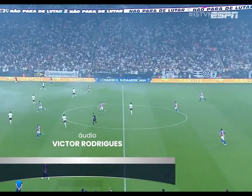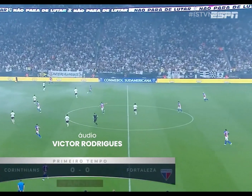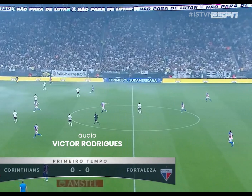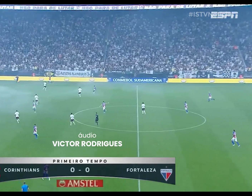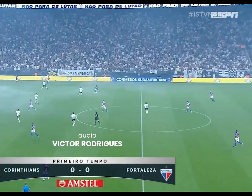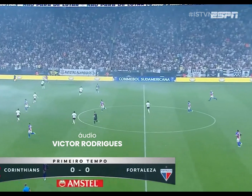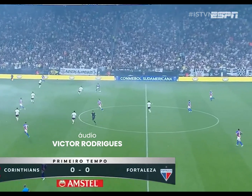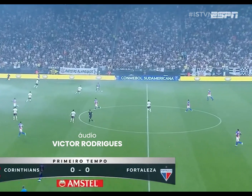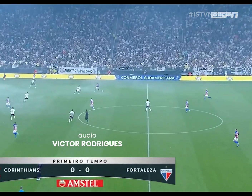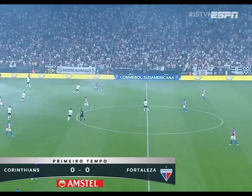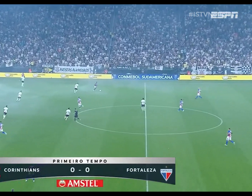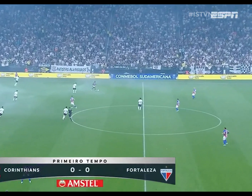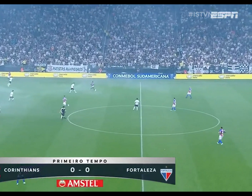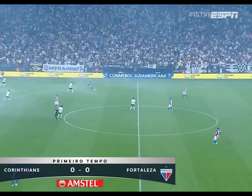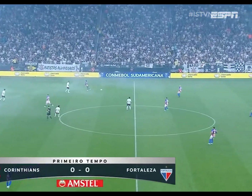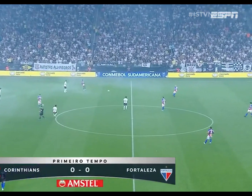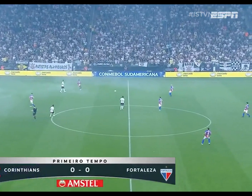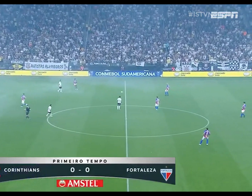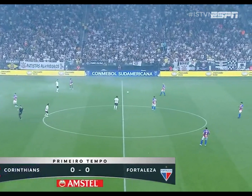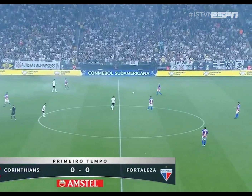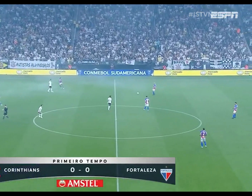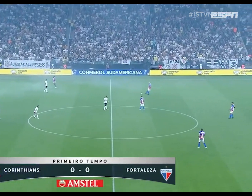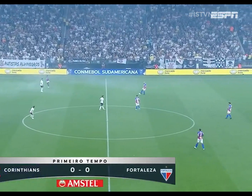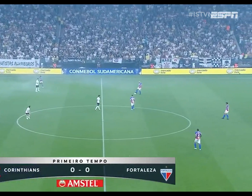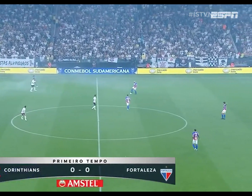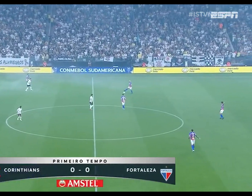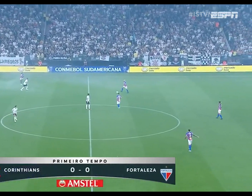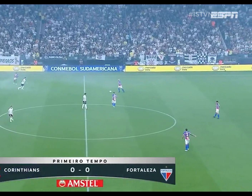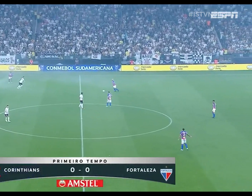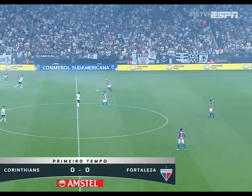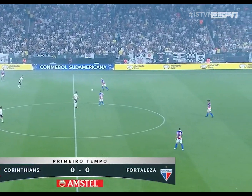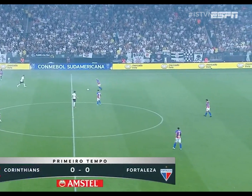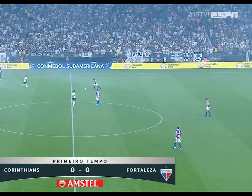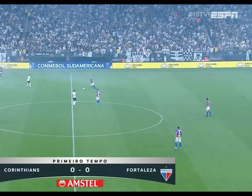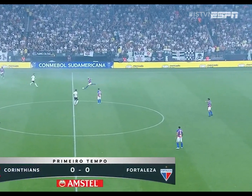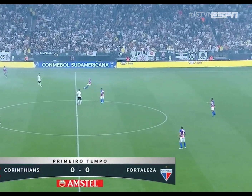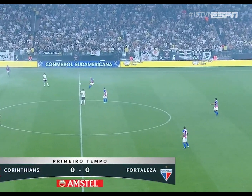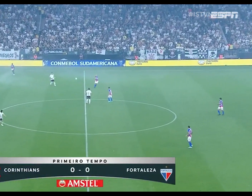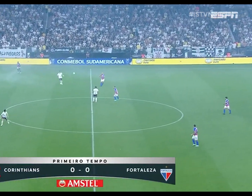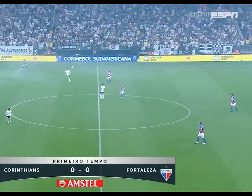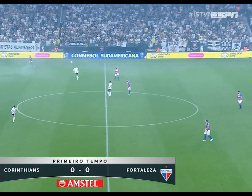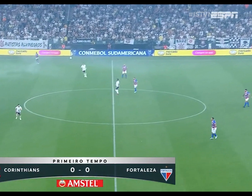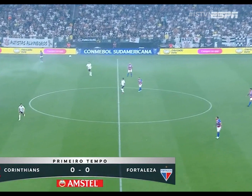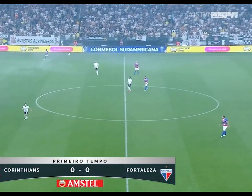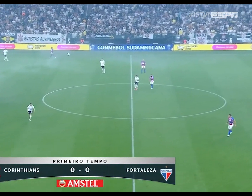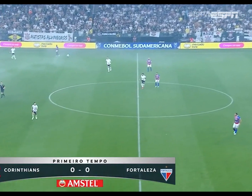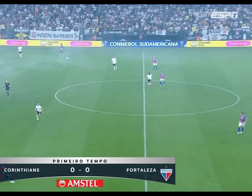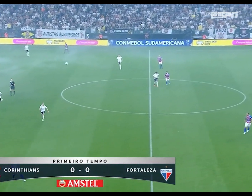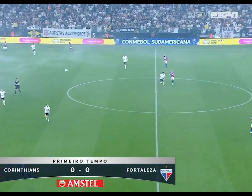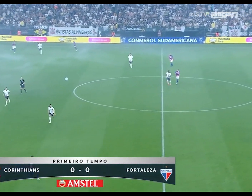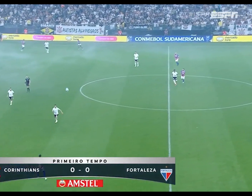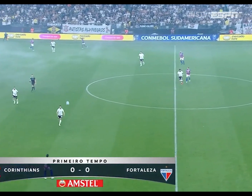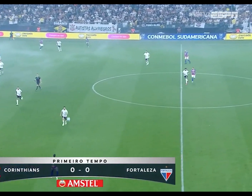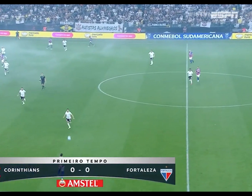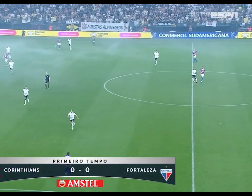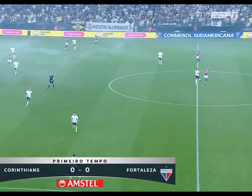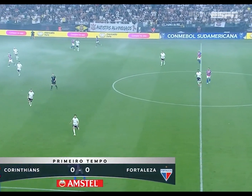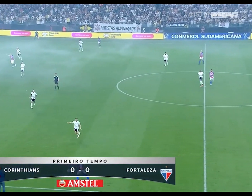Copa Sul-Americana. De um lado, uma torcida aflita por uma conquista nessa temporada, e a Sula virou a saída que resta para o